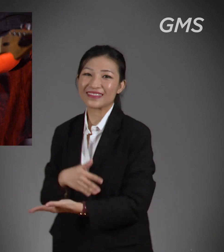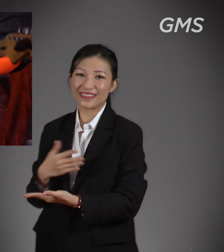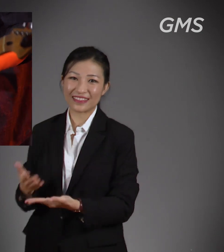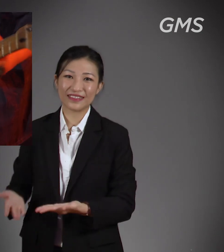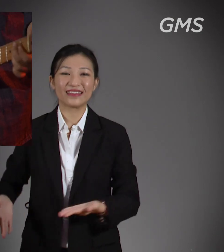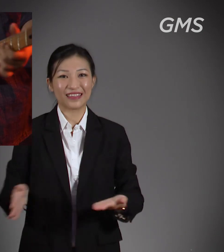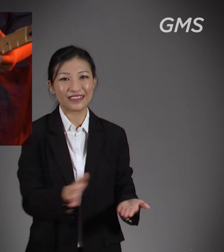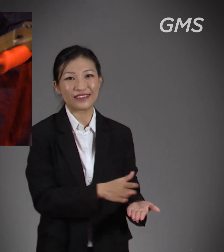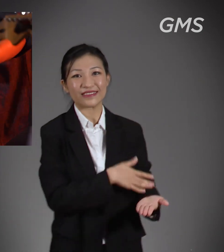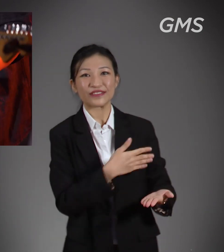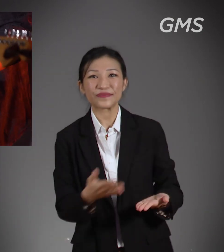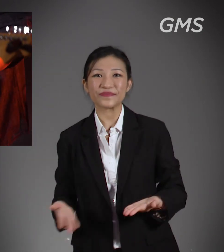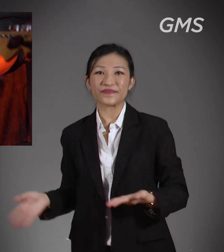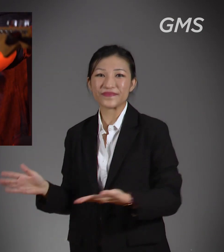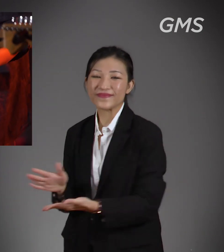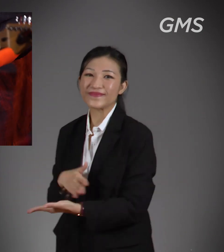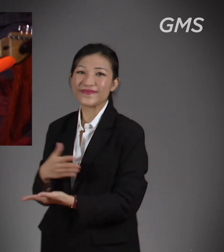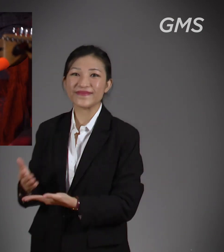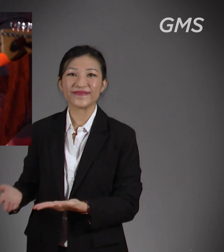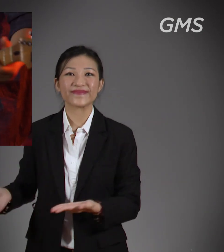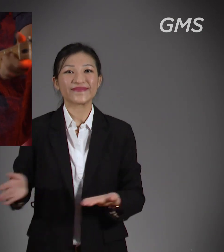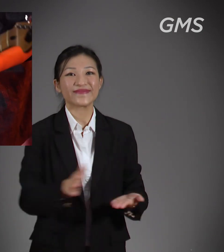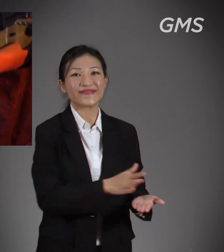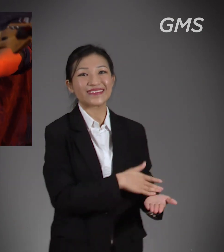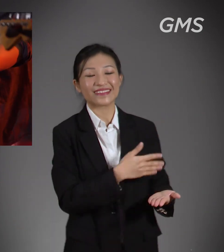Lahir Raja mulia.